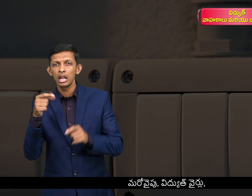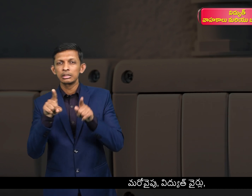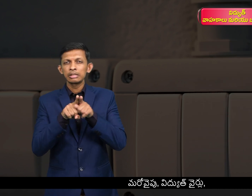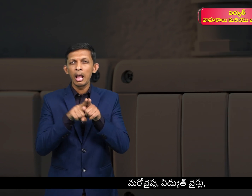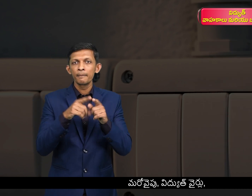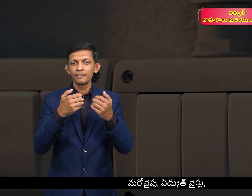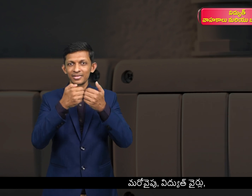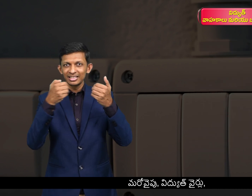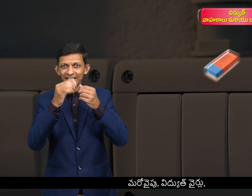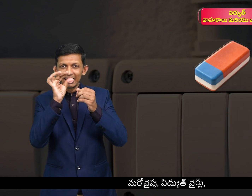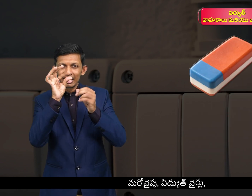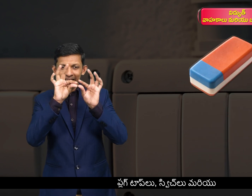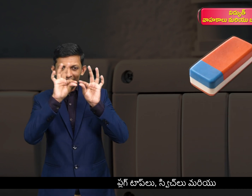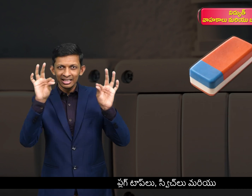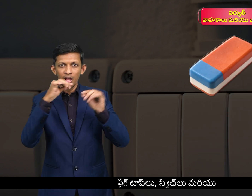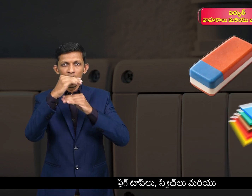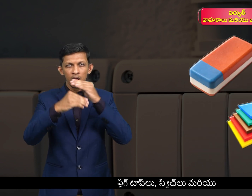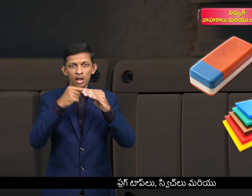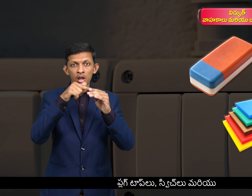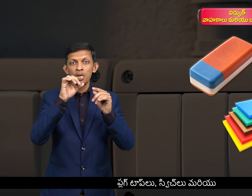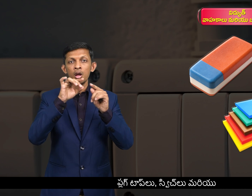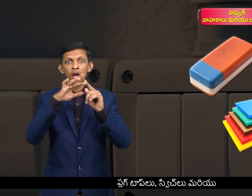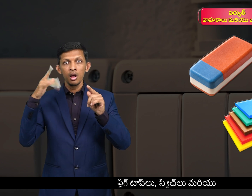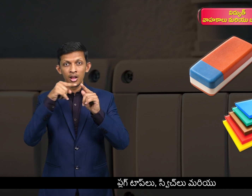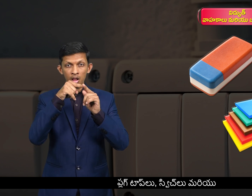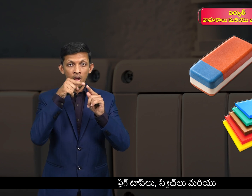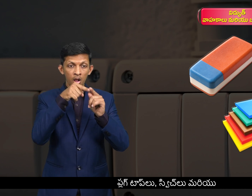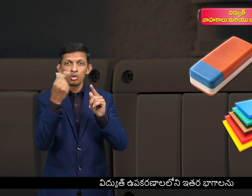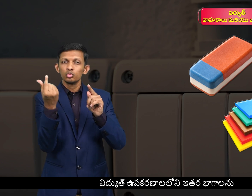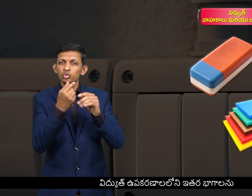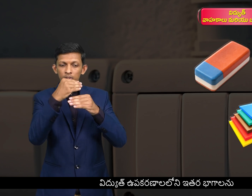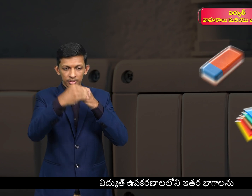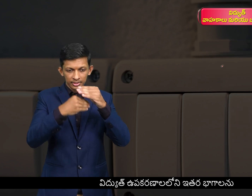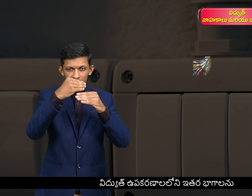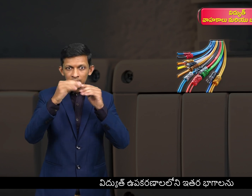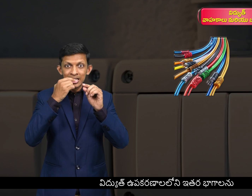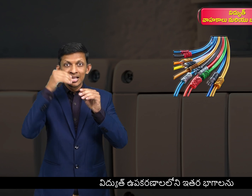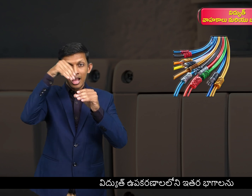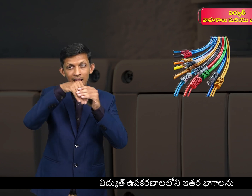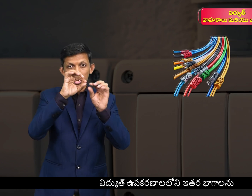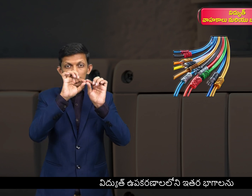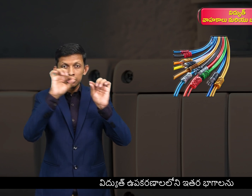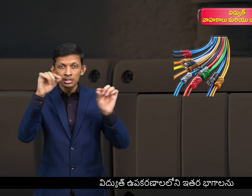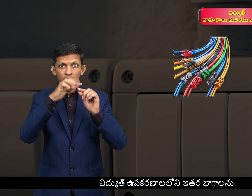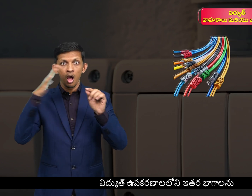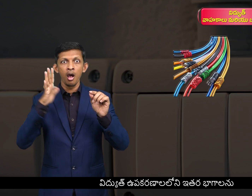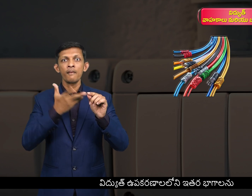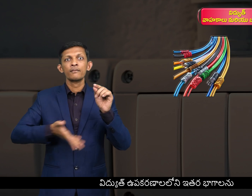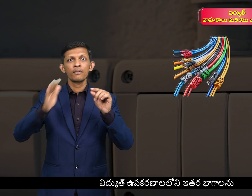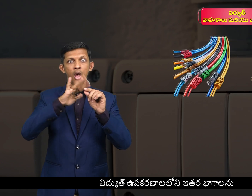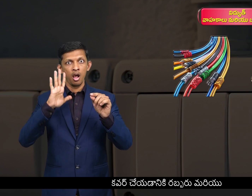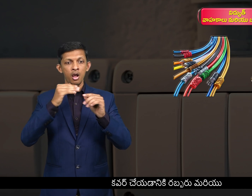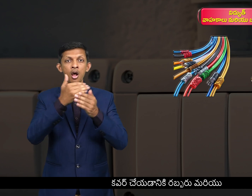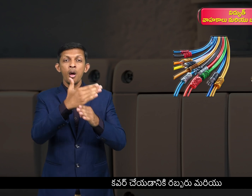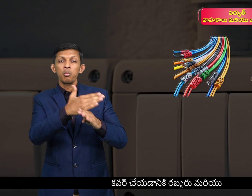మరోవైపు విద్యుత్ వైరు, ప్లగ్ టాప్లు, స్విచ్లు మరియు విద్యుత్ ఉపకరణాలలోని ఇతర